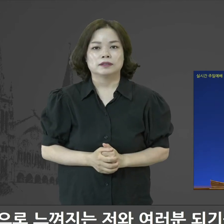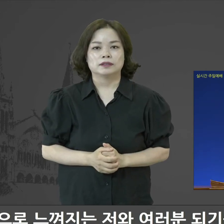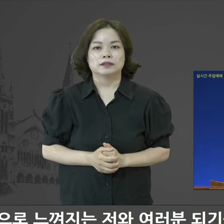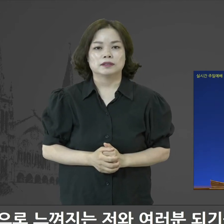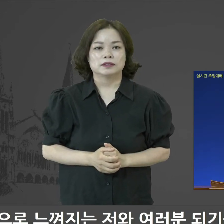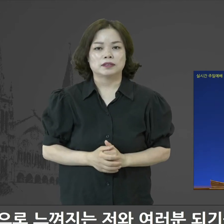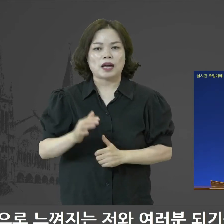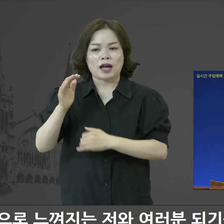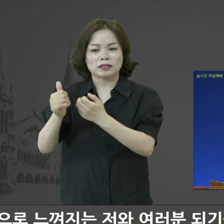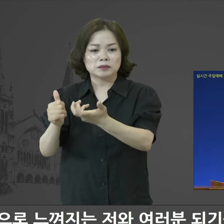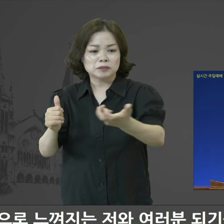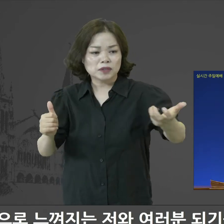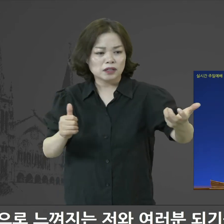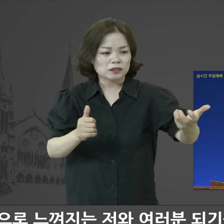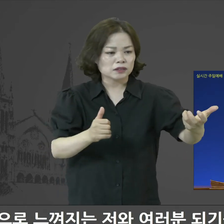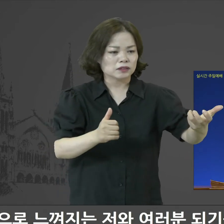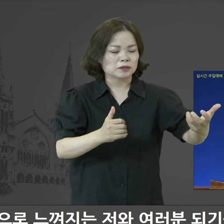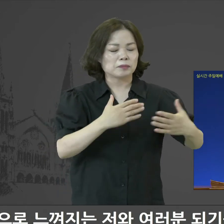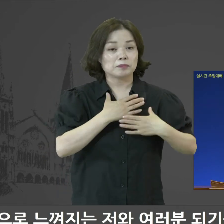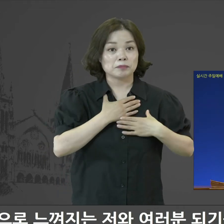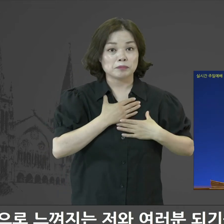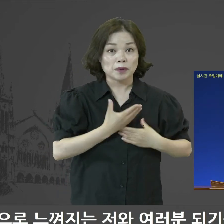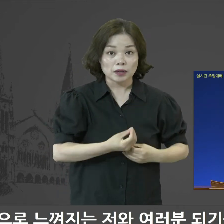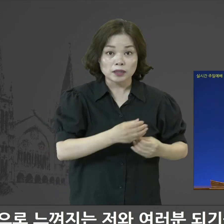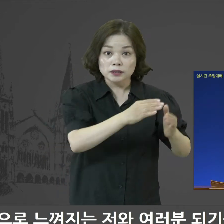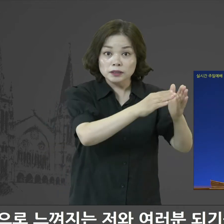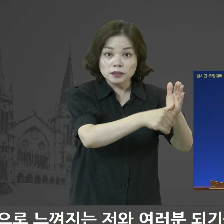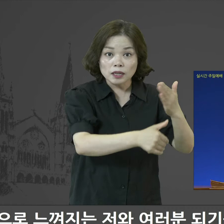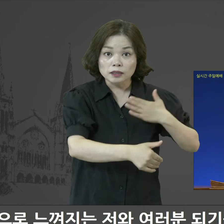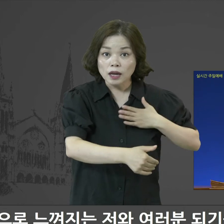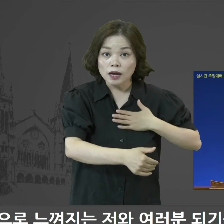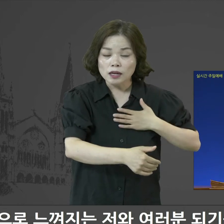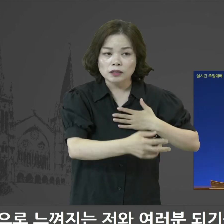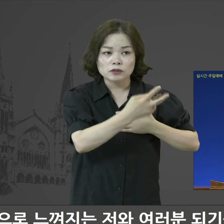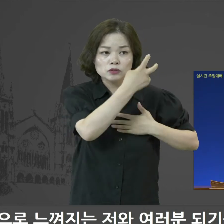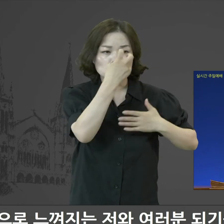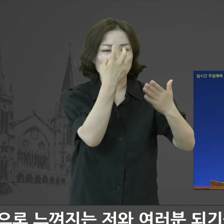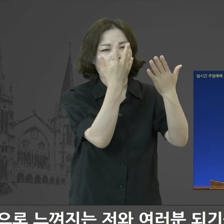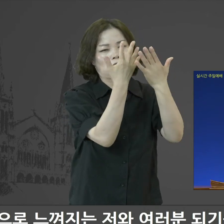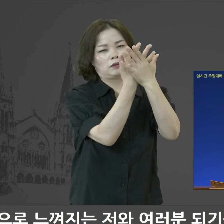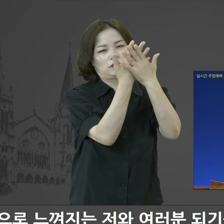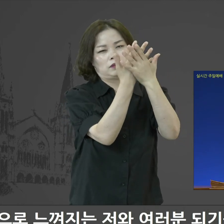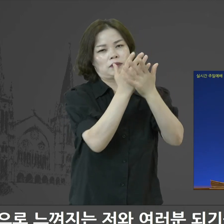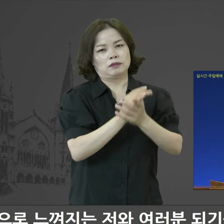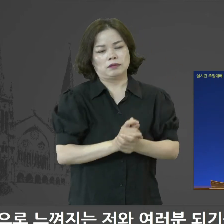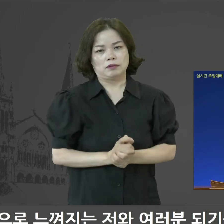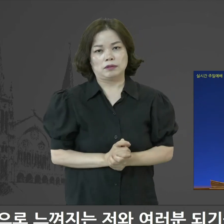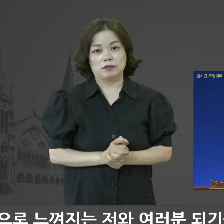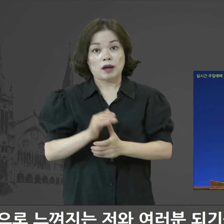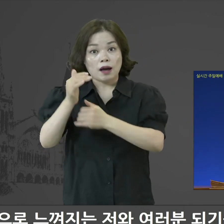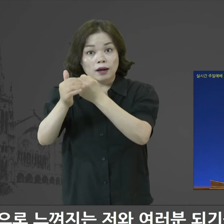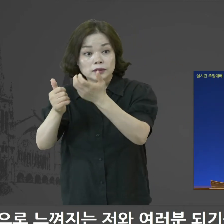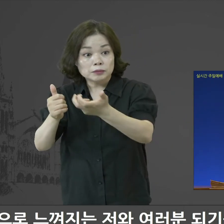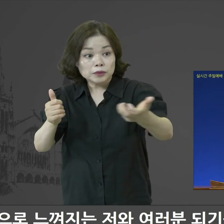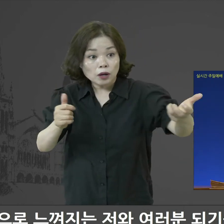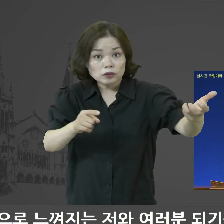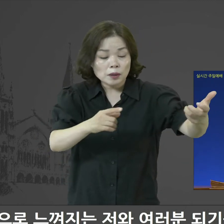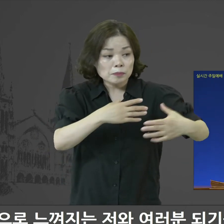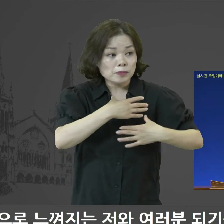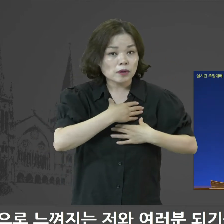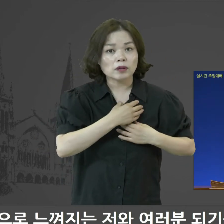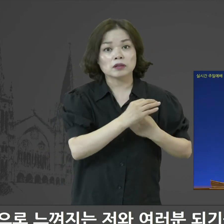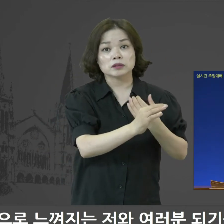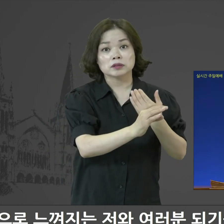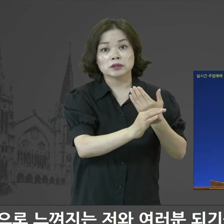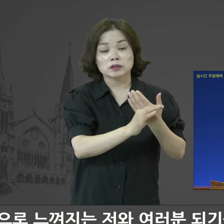하나님을 떠나 있는 게 편해지는 순간 나의 총명이 어두워진 겁니다. 하나님을 떠나 있는 게 편해지다